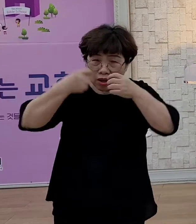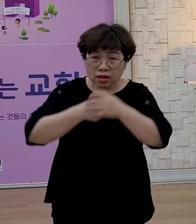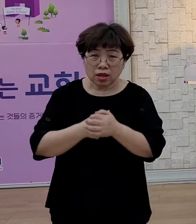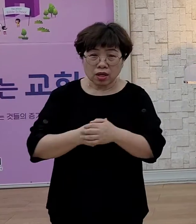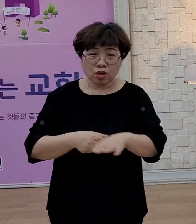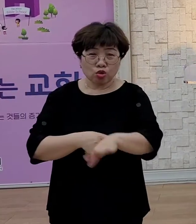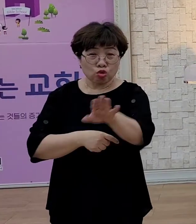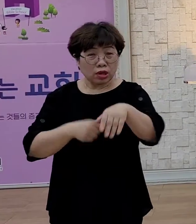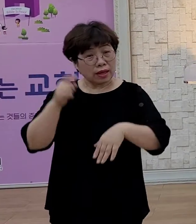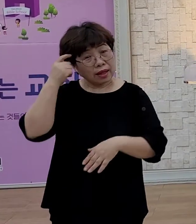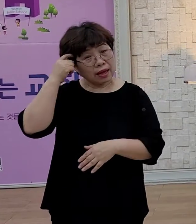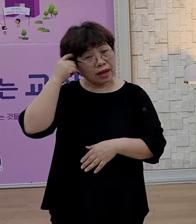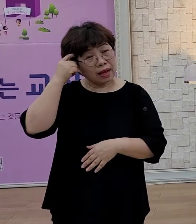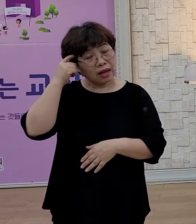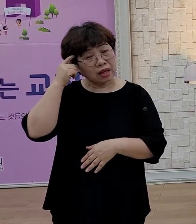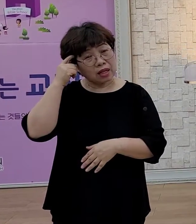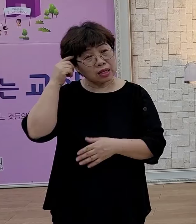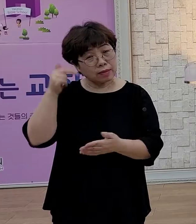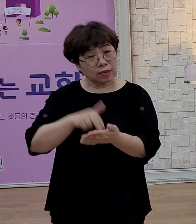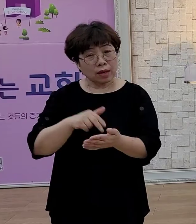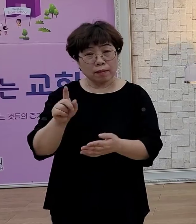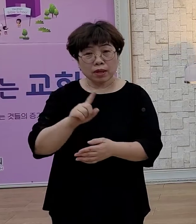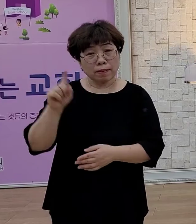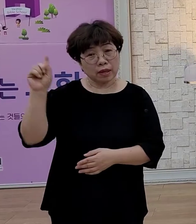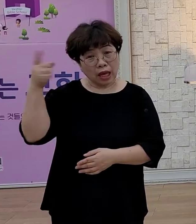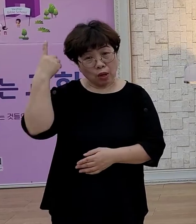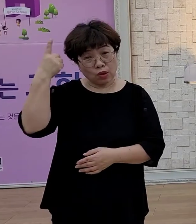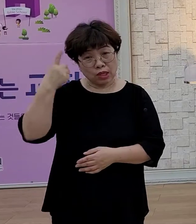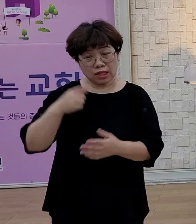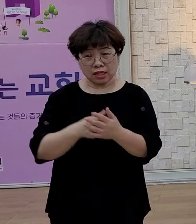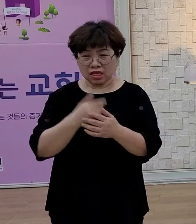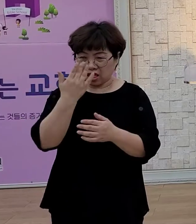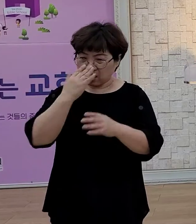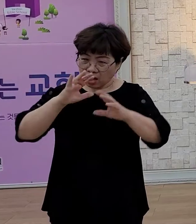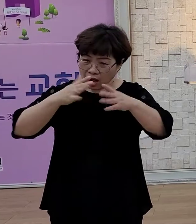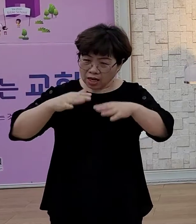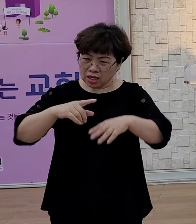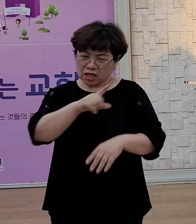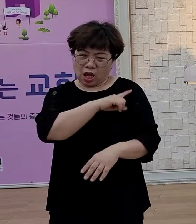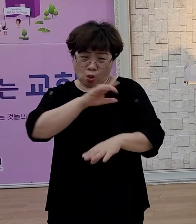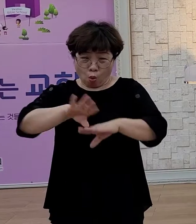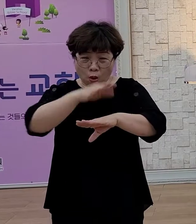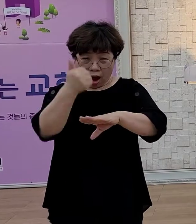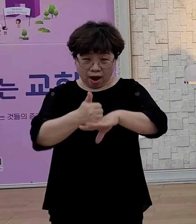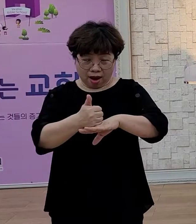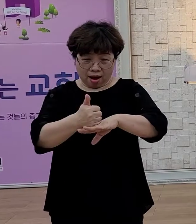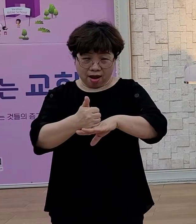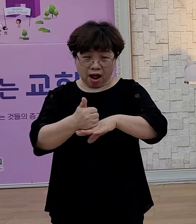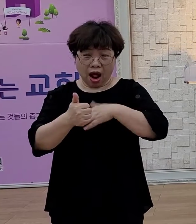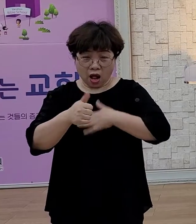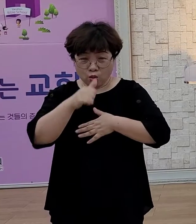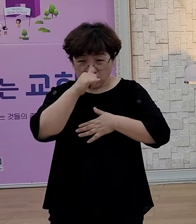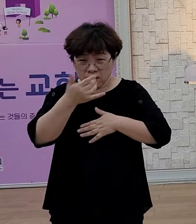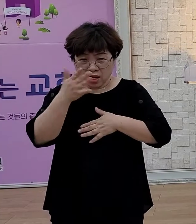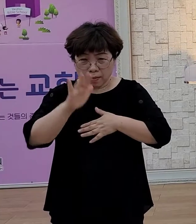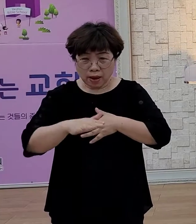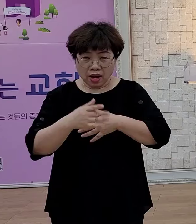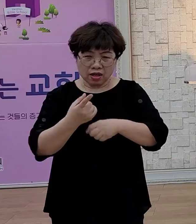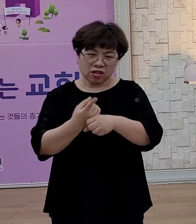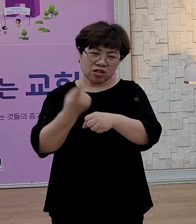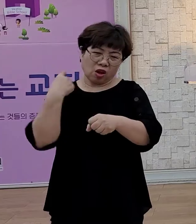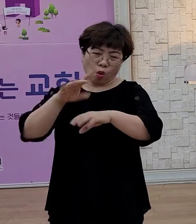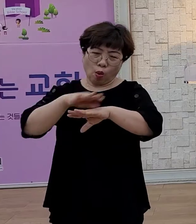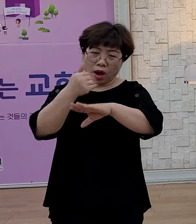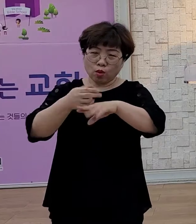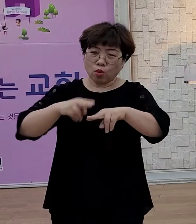부귀 영화를 누린 이스라엘 최고의 왕이 다윗이다 이렇게 알고 있지만, 그 10년의 세월, 그 전에 10년의 세월을